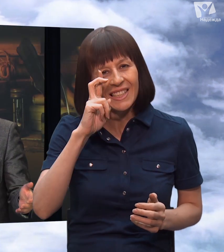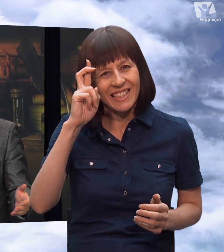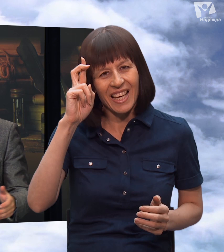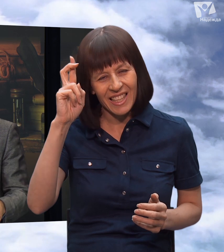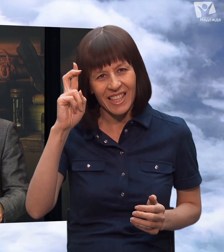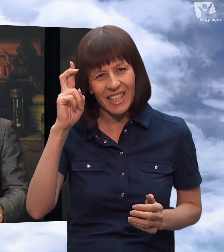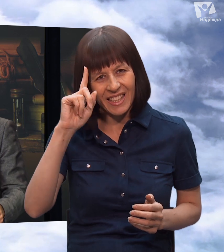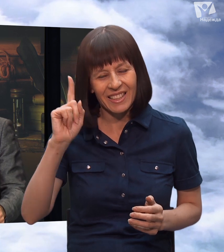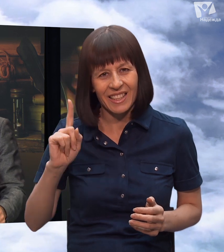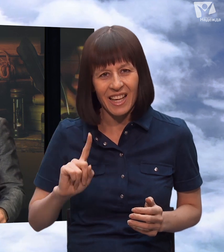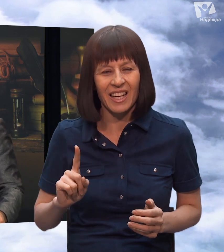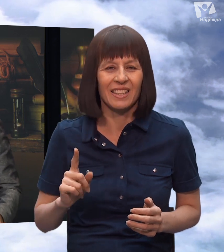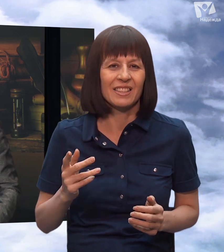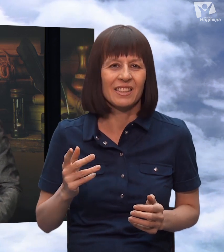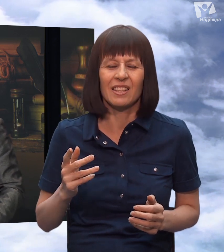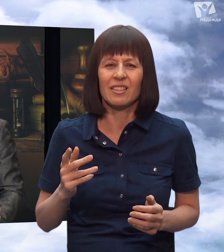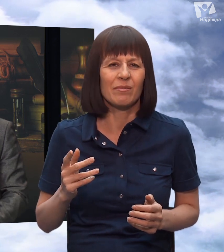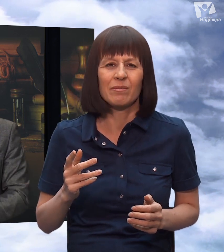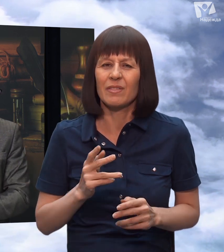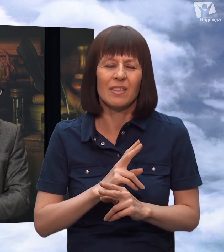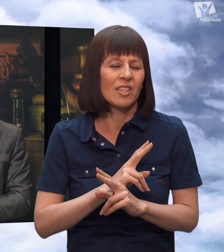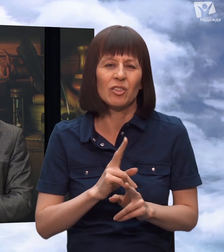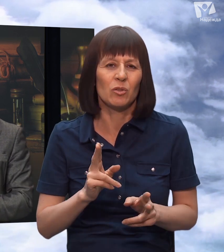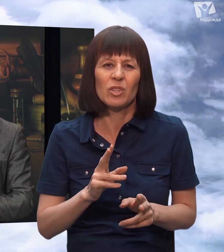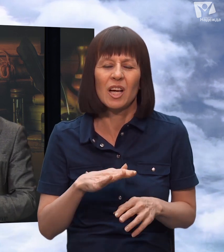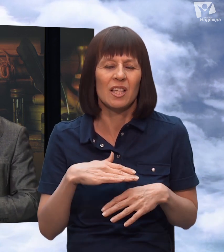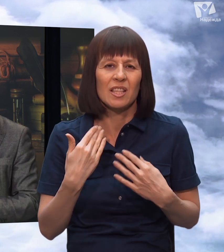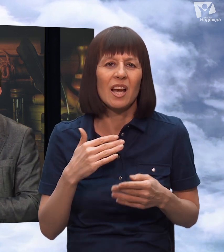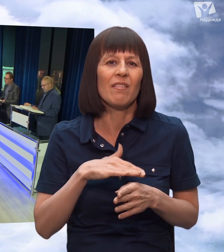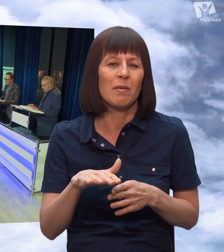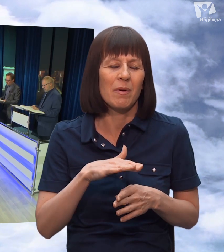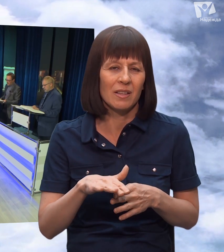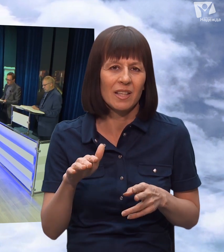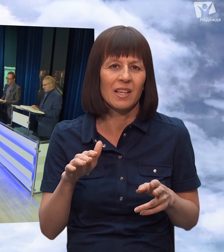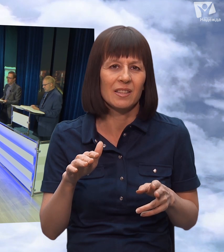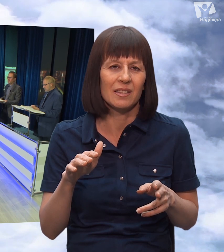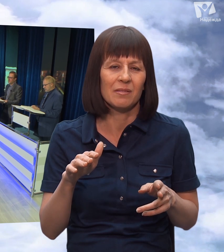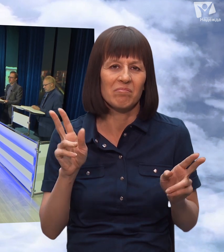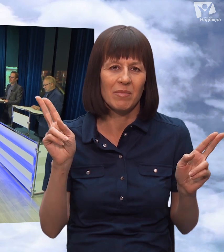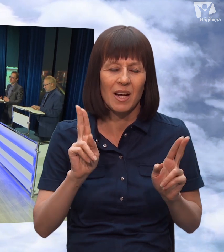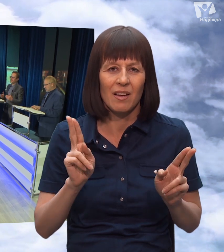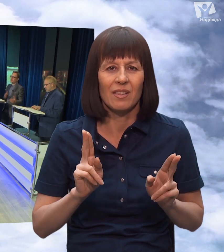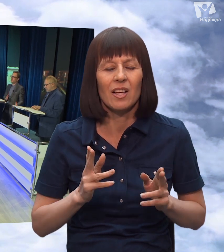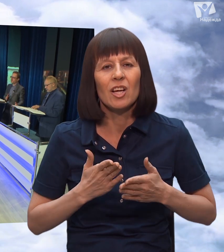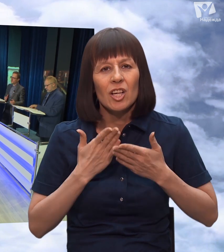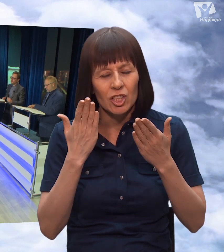цари не израильский не иудейские не исполняли это повеление не было вот этого вот